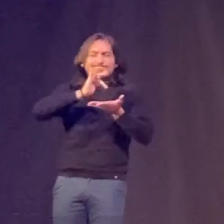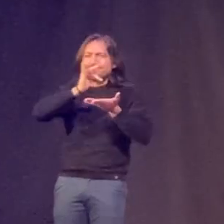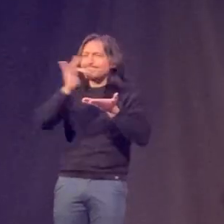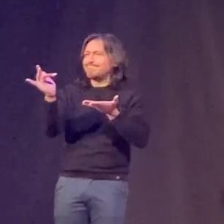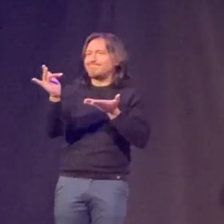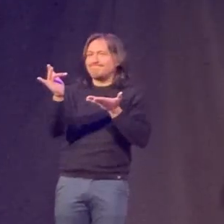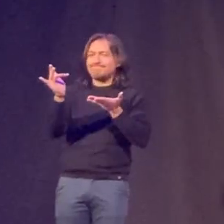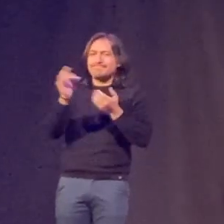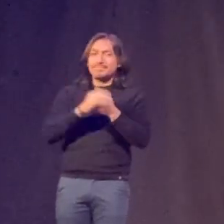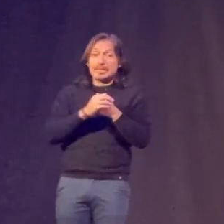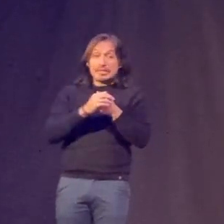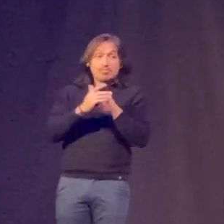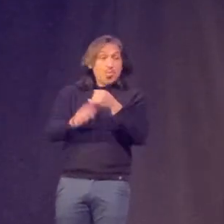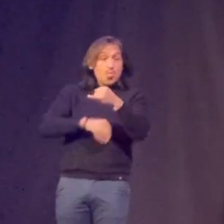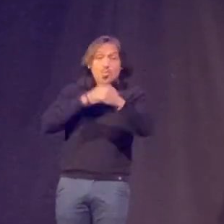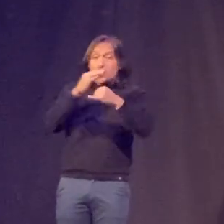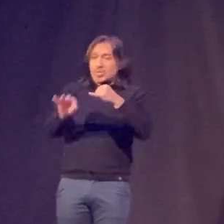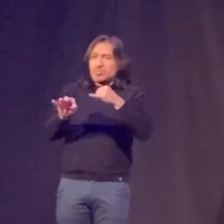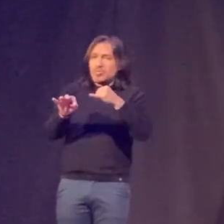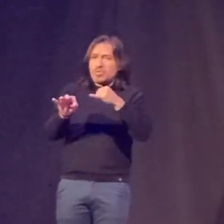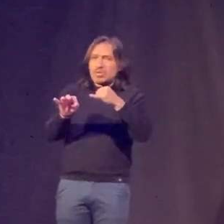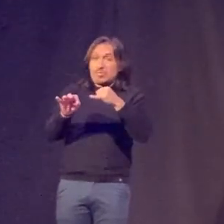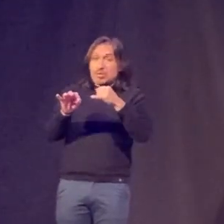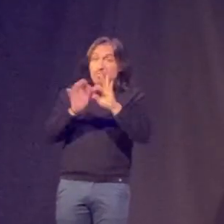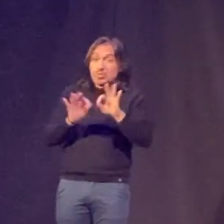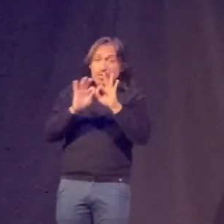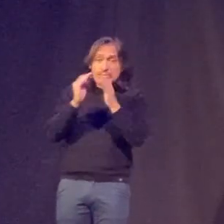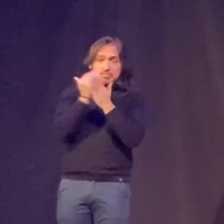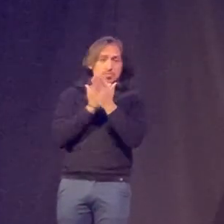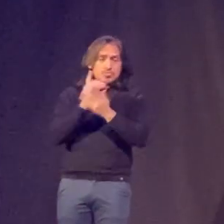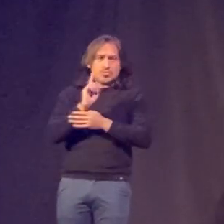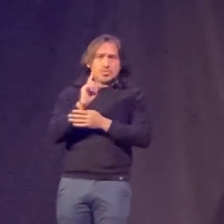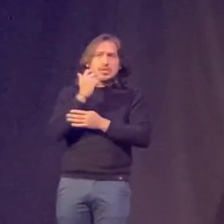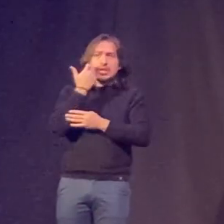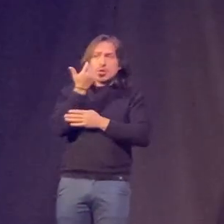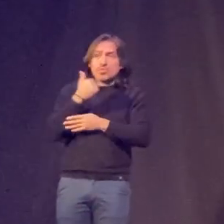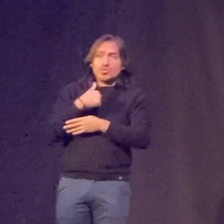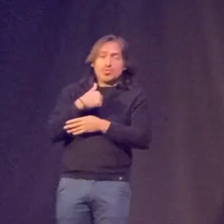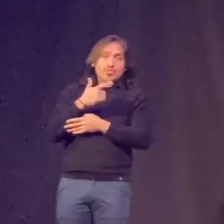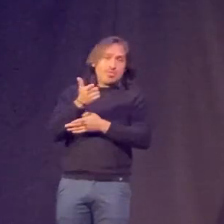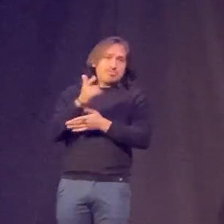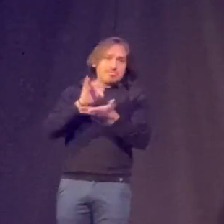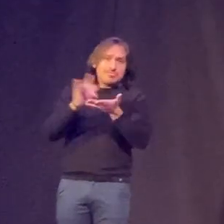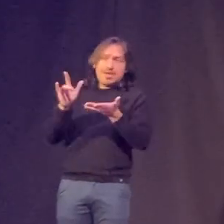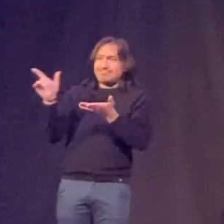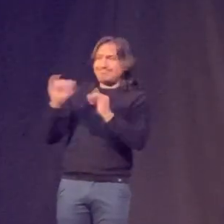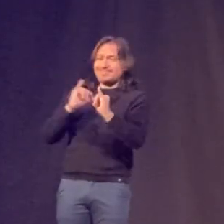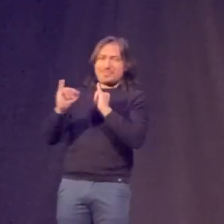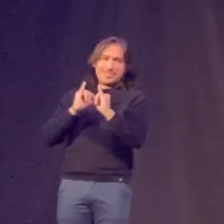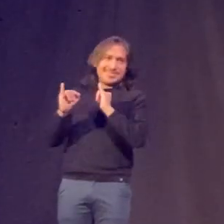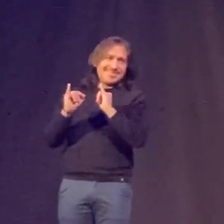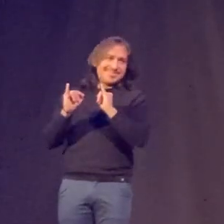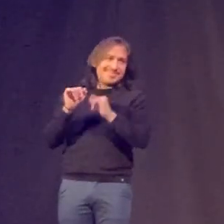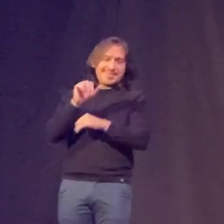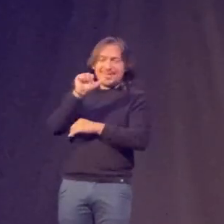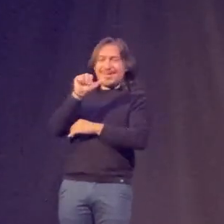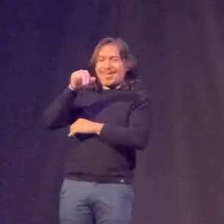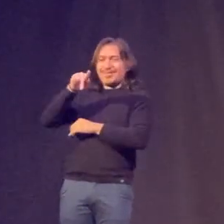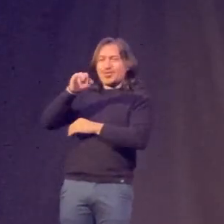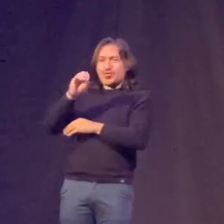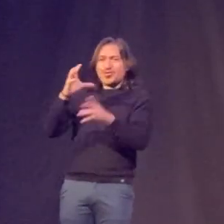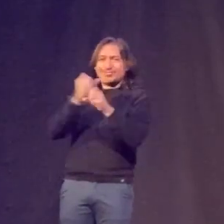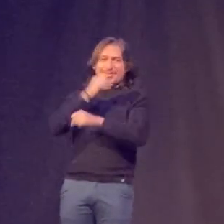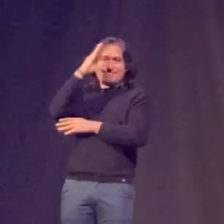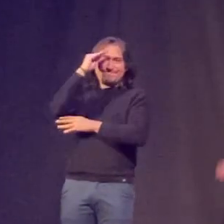gracias. Y por último, y no menos importante, quiero agradecerle a nuestro intérprete del día de hoy, Antonio